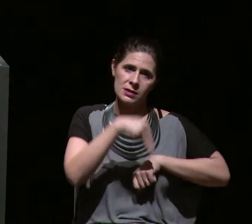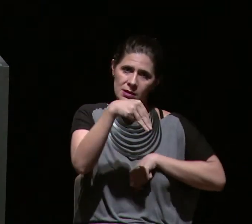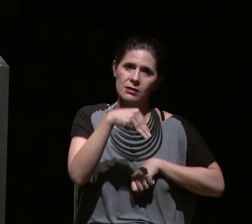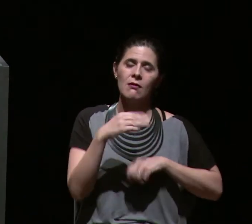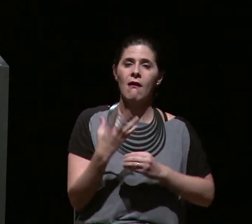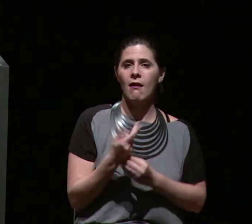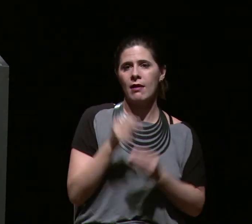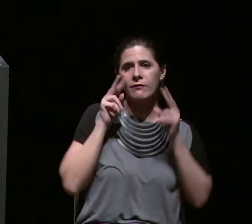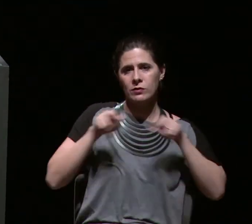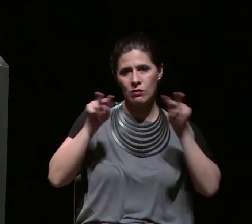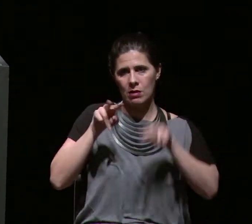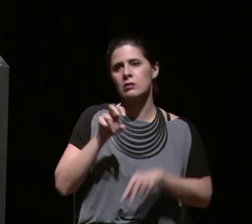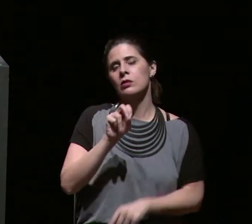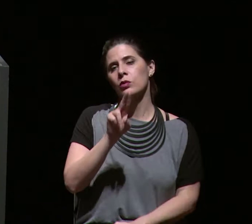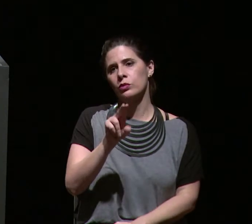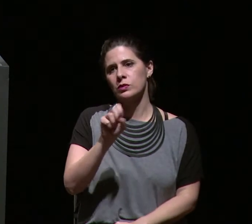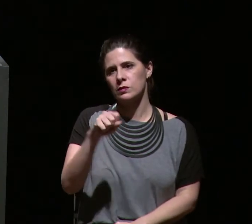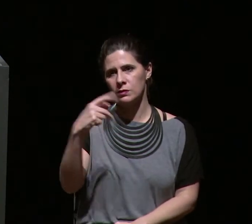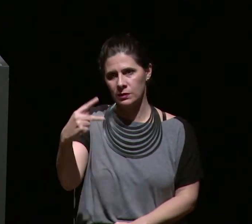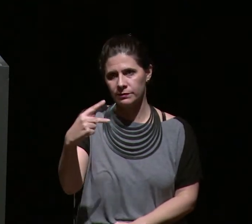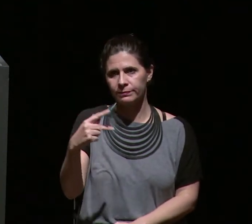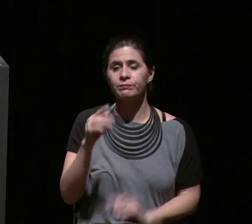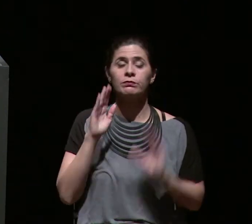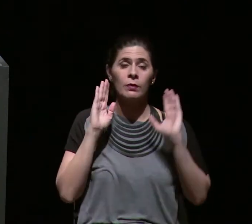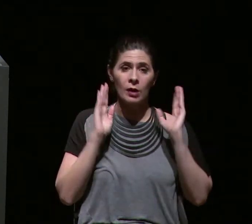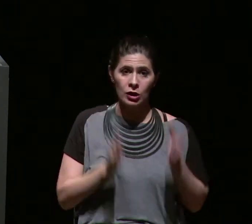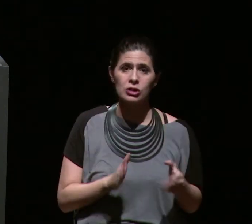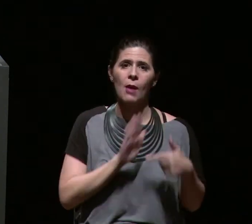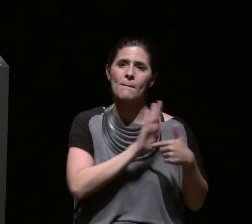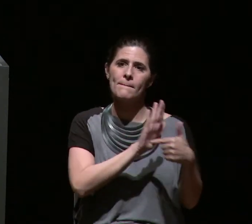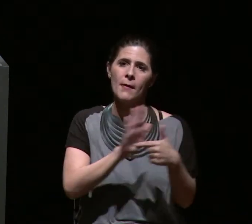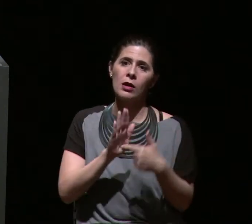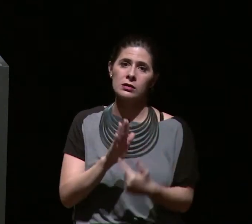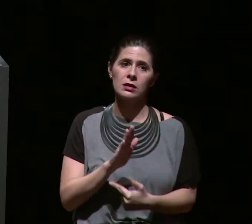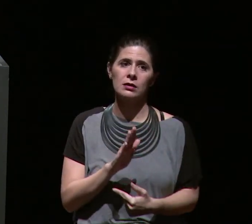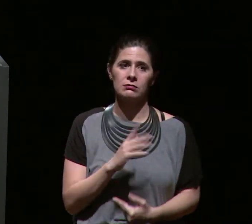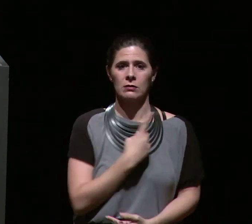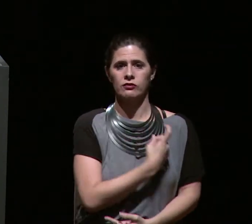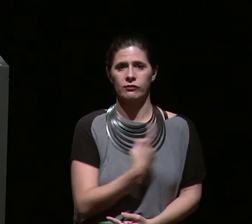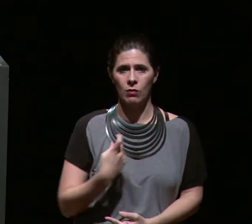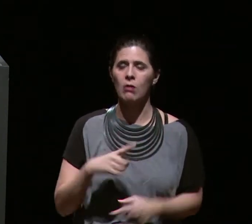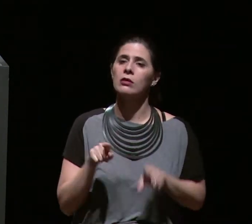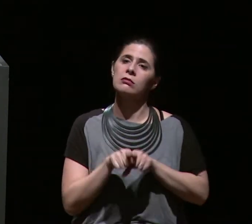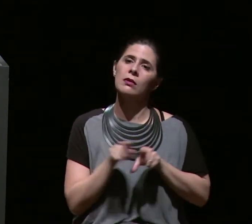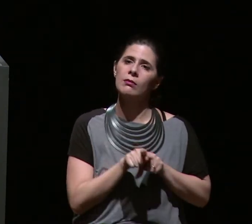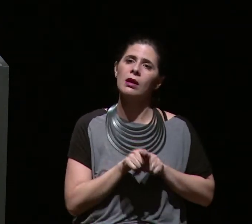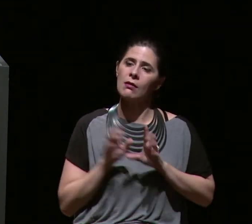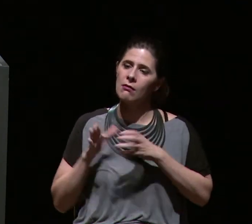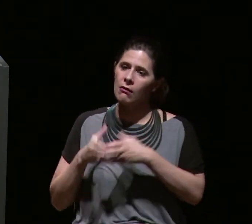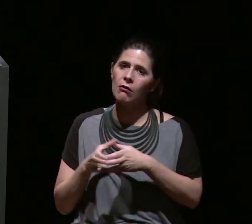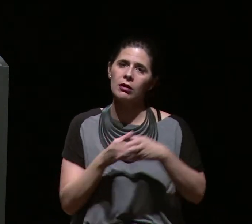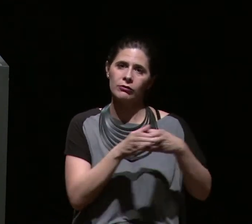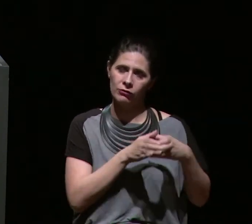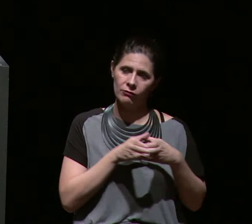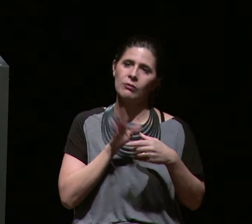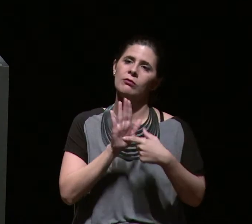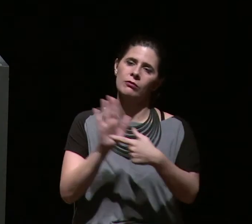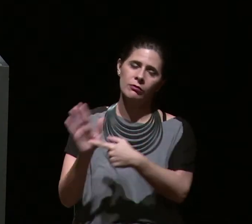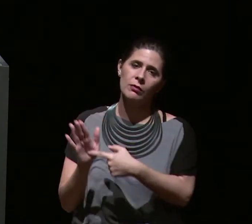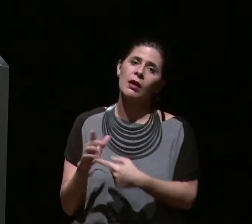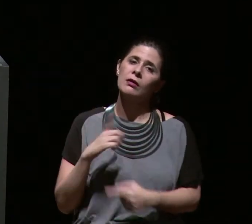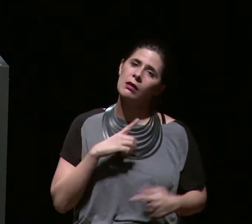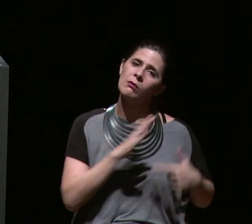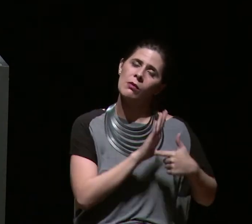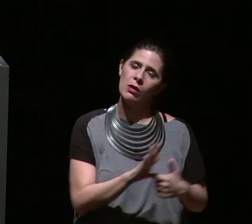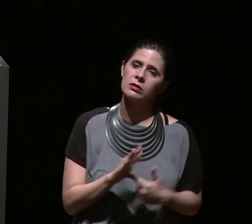Realizou 6 mostras individuais, além de participar de diversas coletivas, entre elas a mostra Nova Mão Afro-Brasileira,